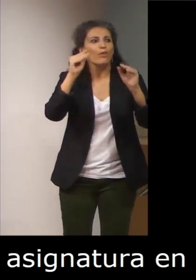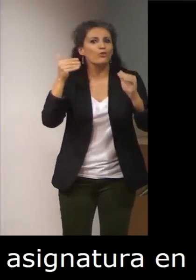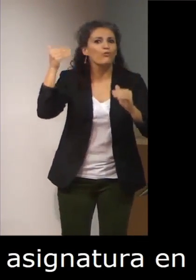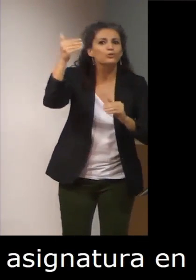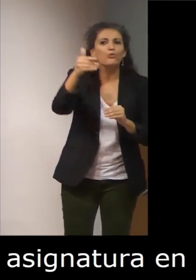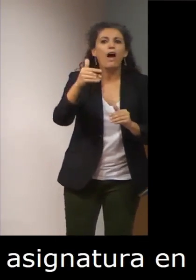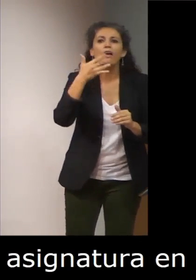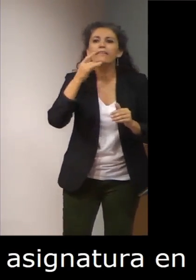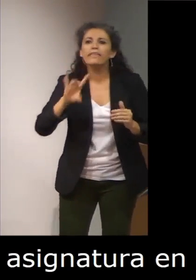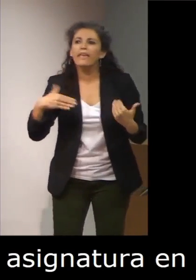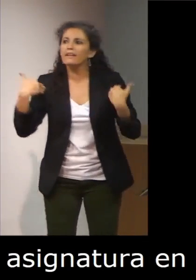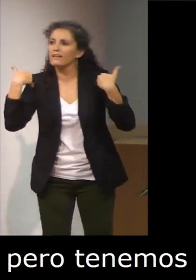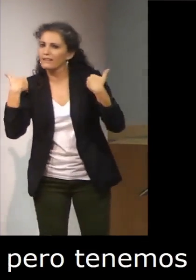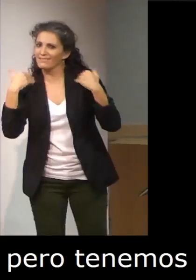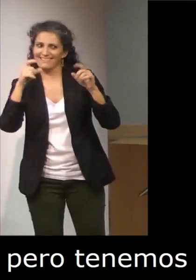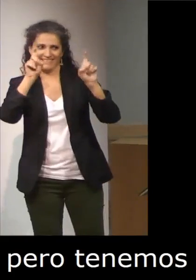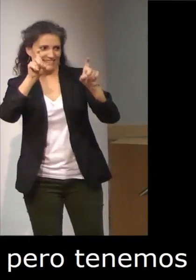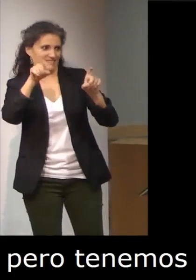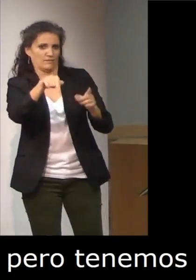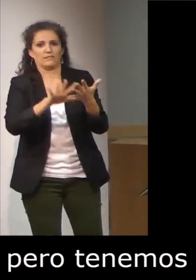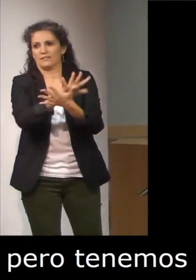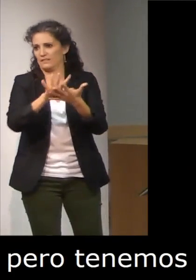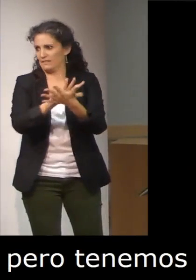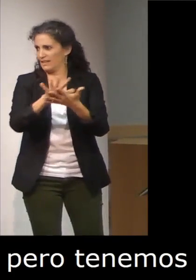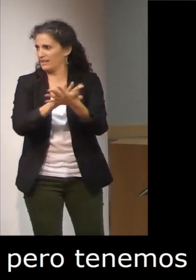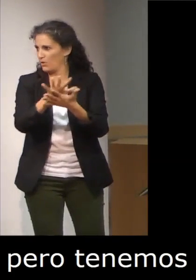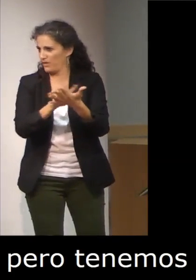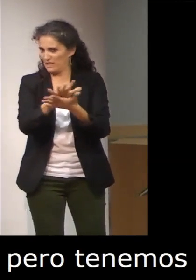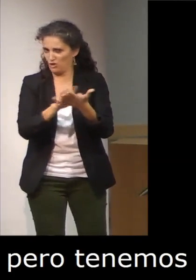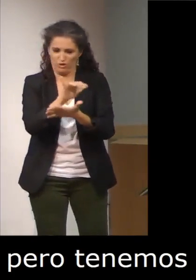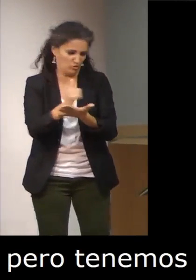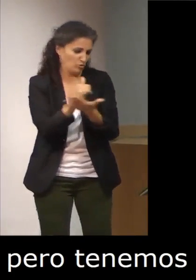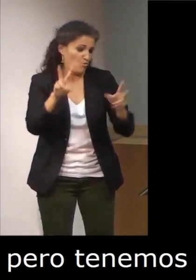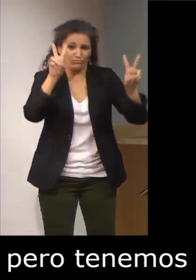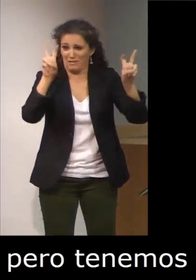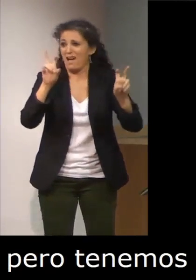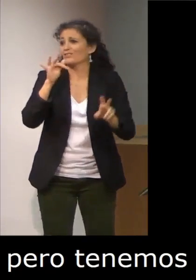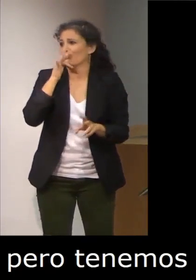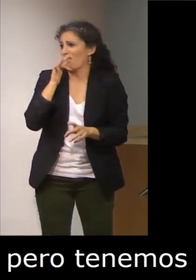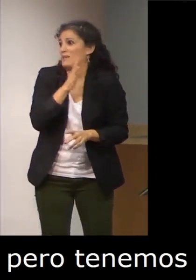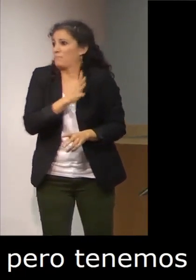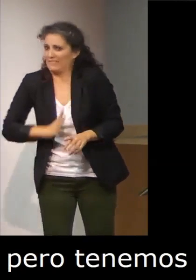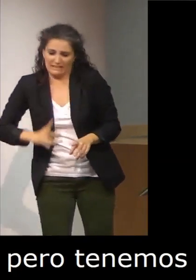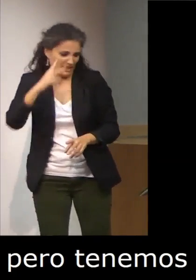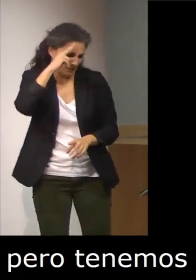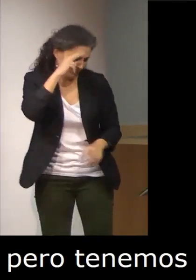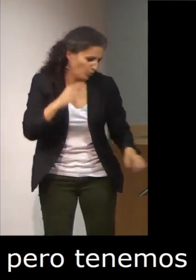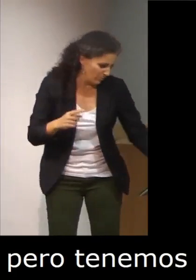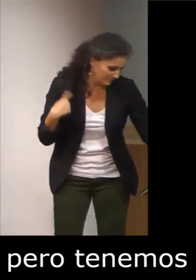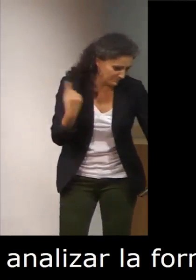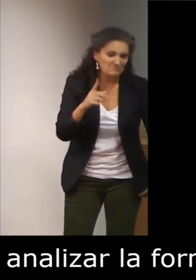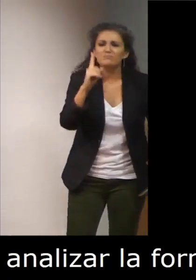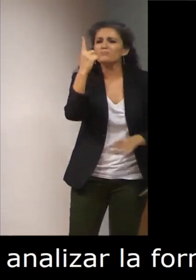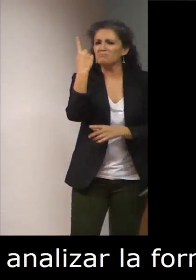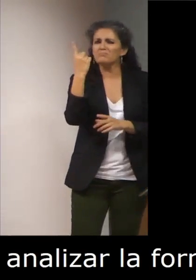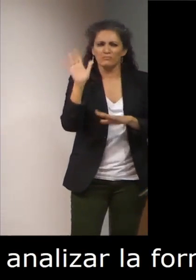formación que no deja de ser una preocupación A quién compete la enseñanza de esta lengua que es un tema digamos que